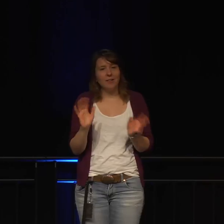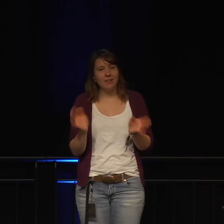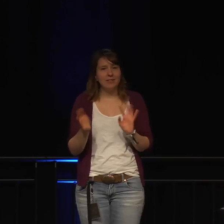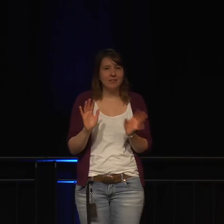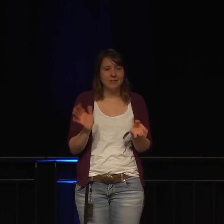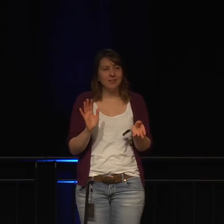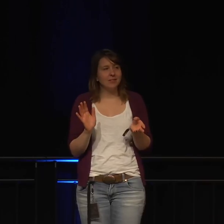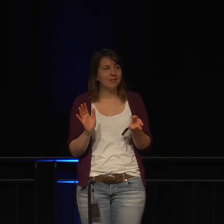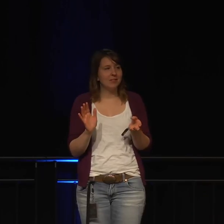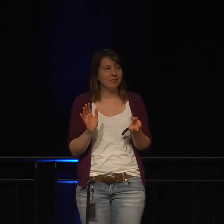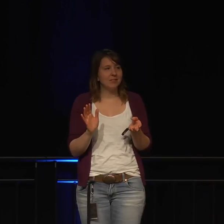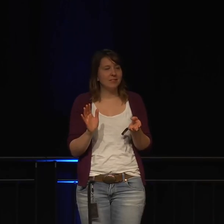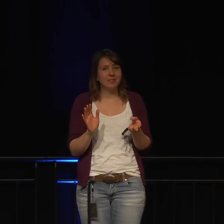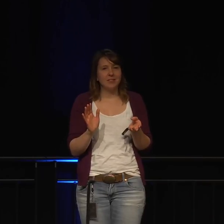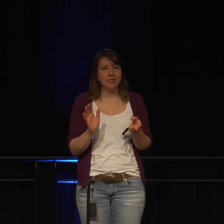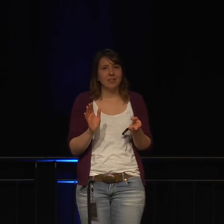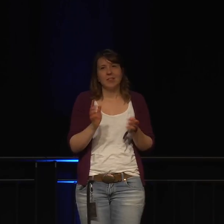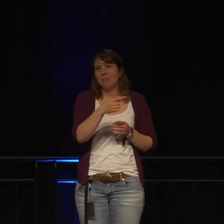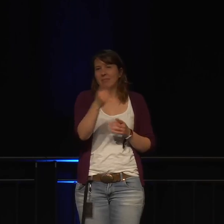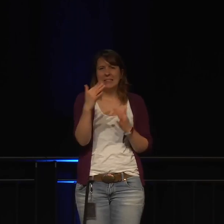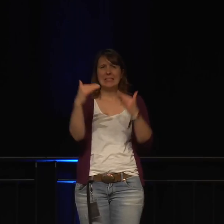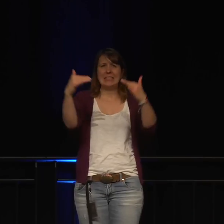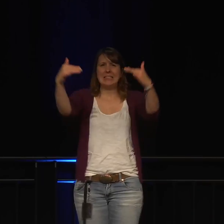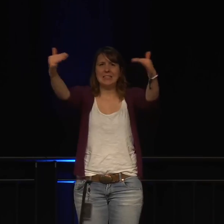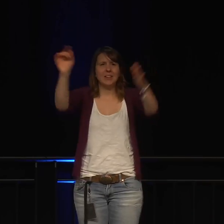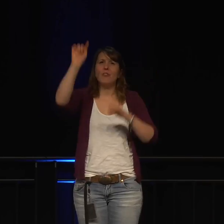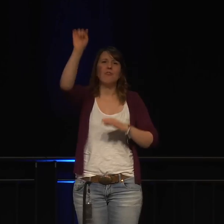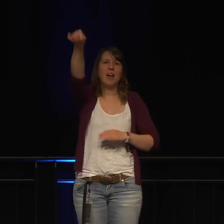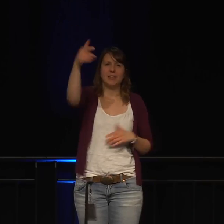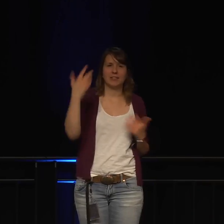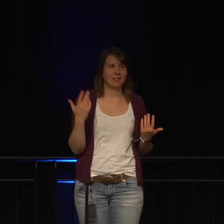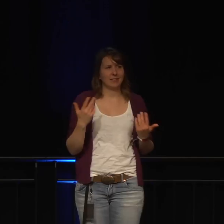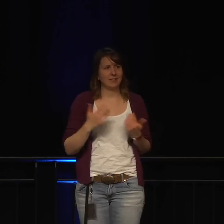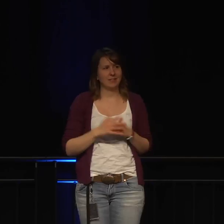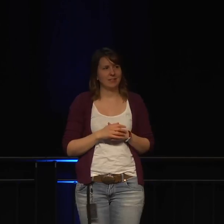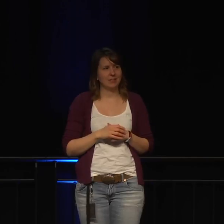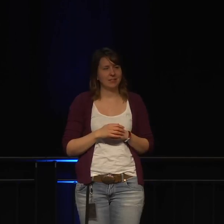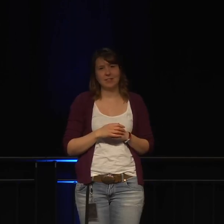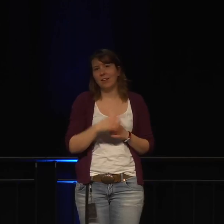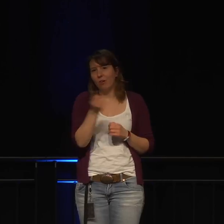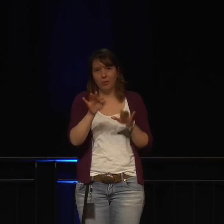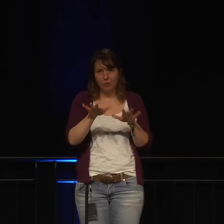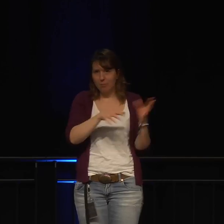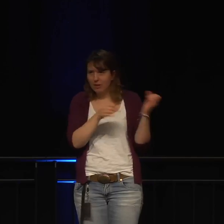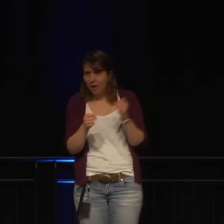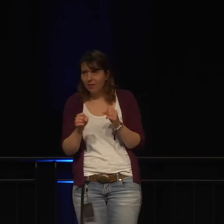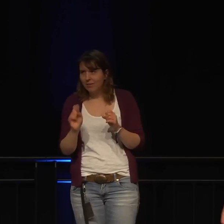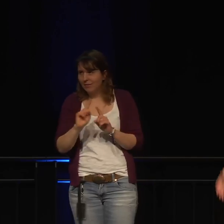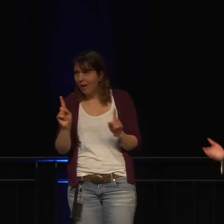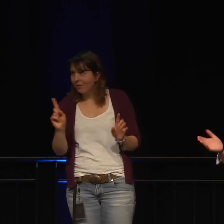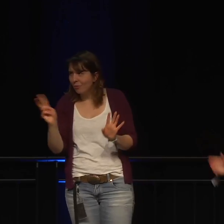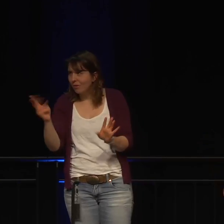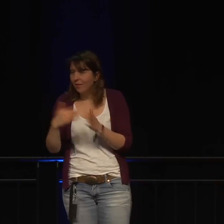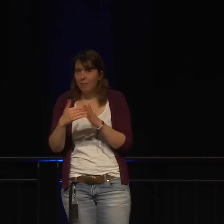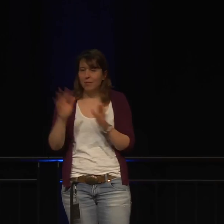tiempo, queda algo de tiempo, pero estáis todos demasiado lejos y nadie de vosotros trajo un